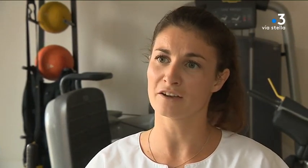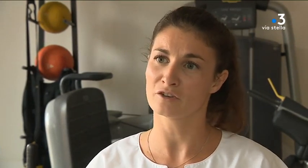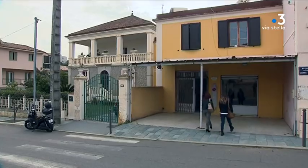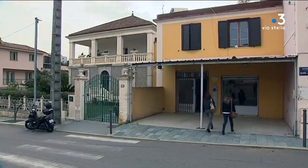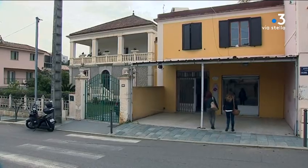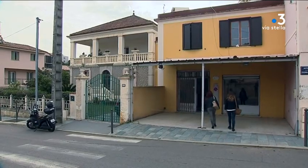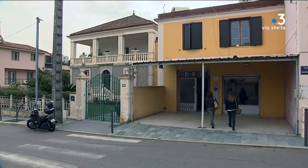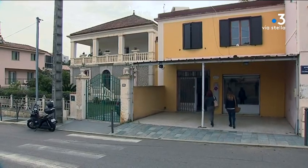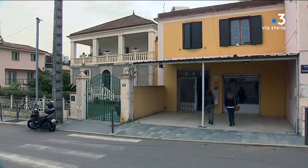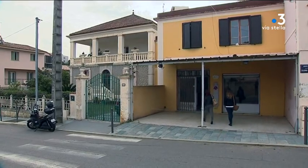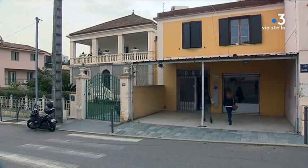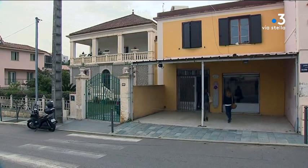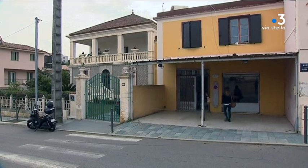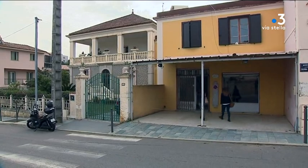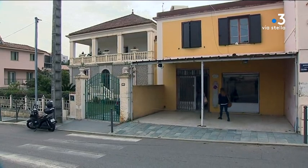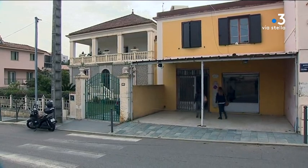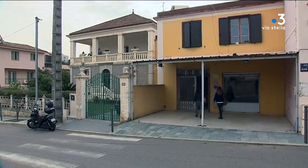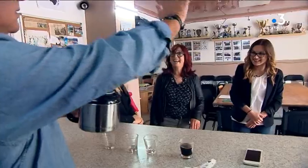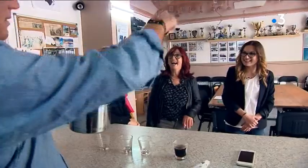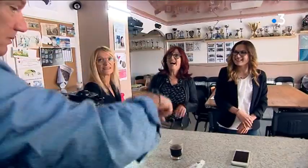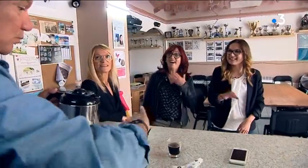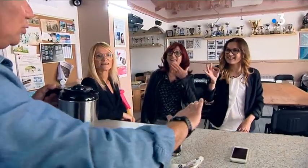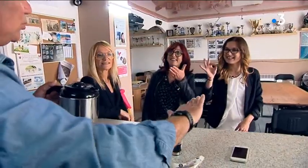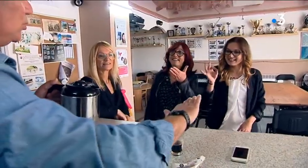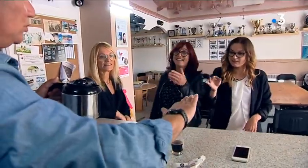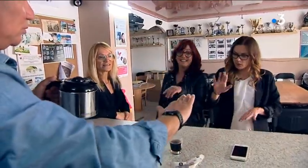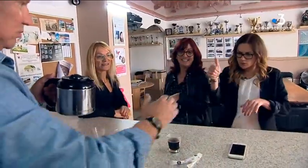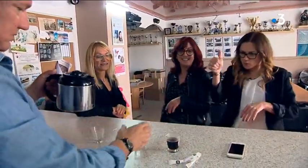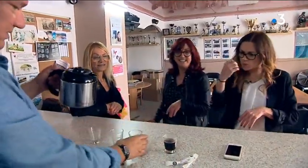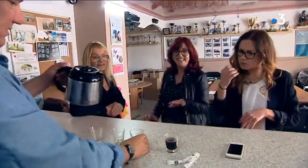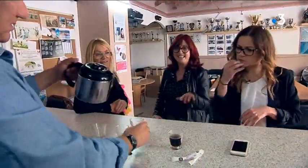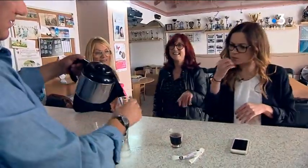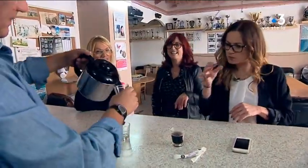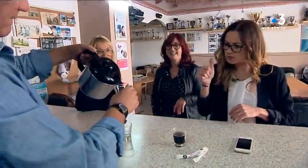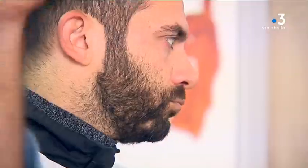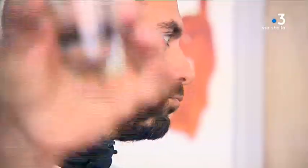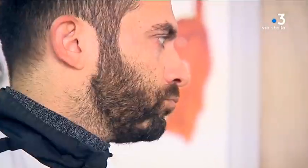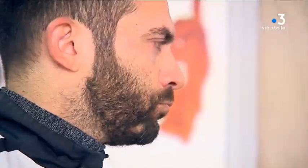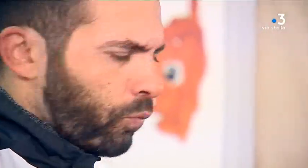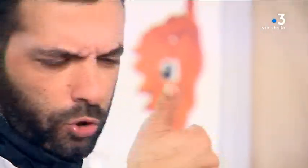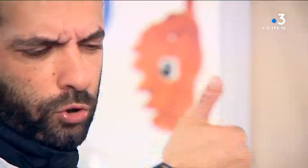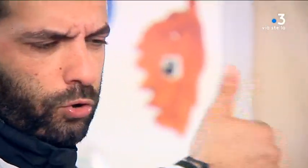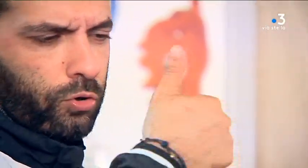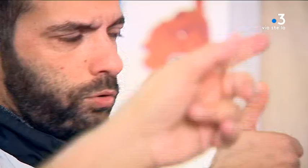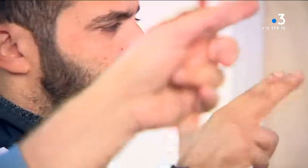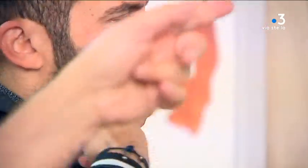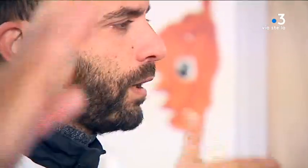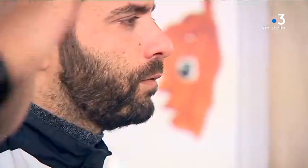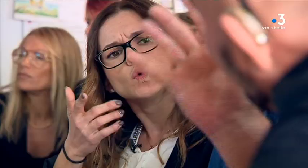images. Alors pour sortir du dialogue de sourds et faciliter les demandes, notamment médicales, c'est un interprète sur la Corse que réclame